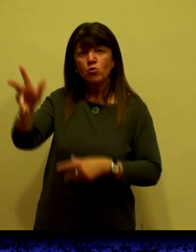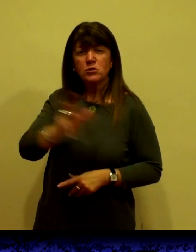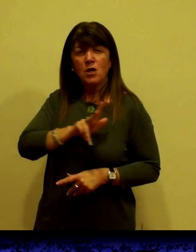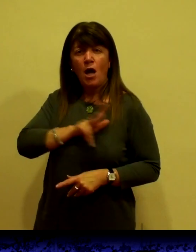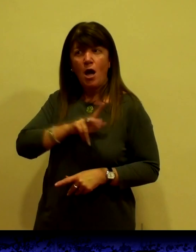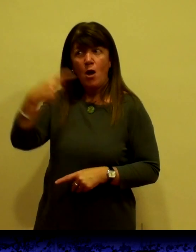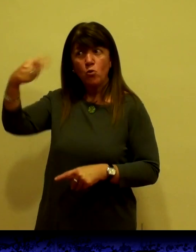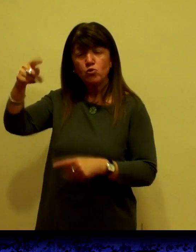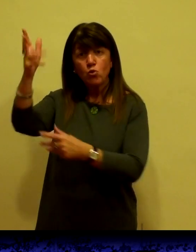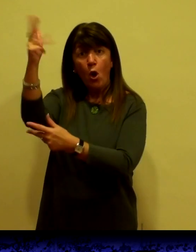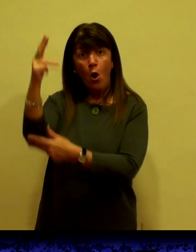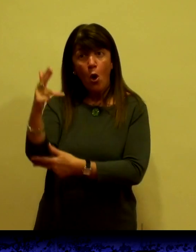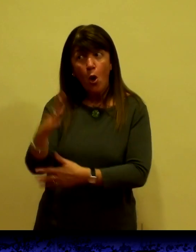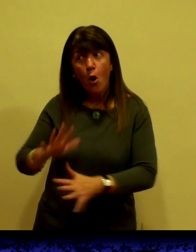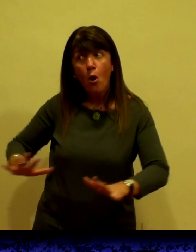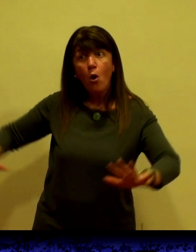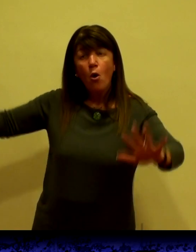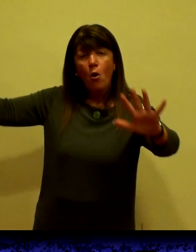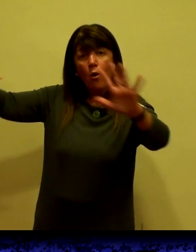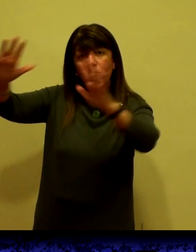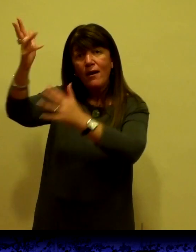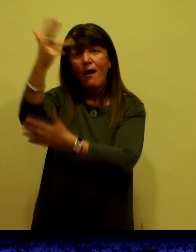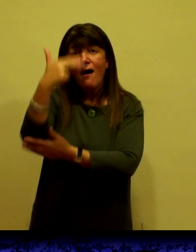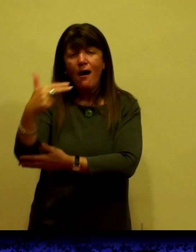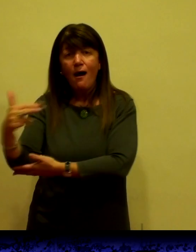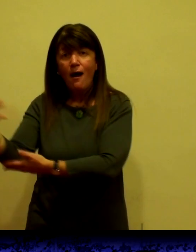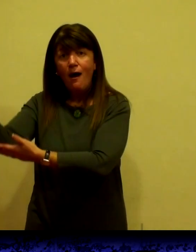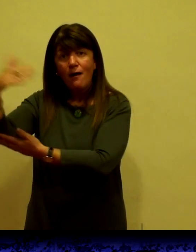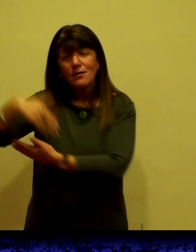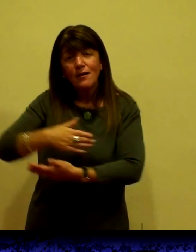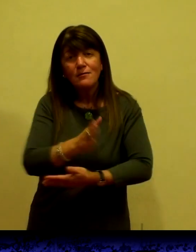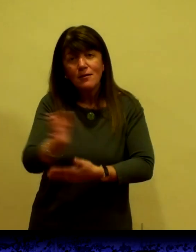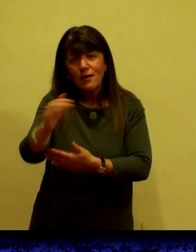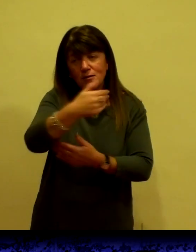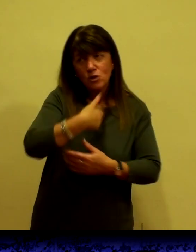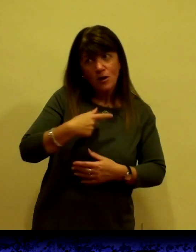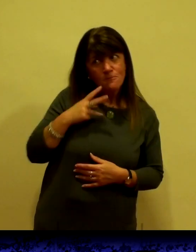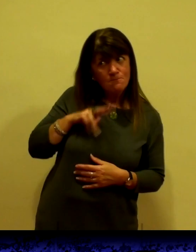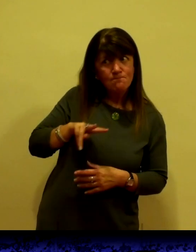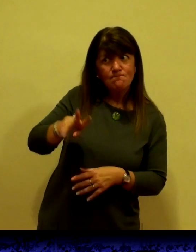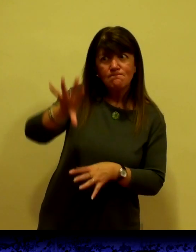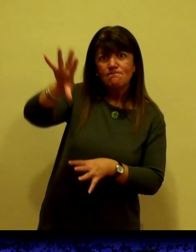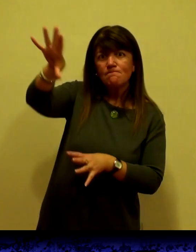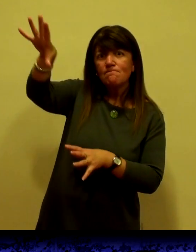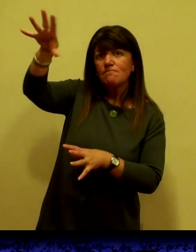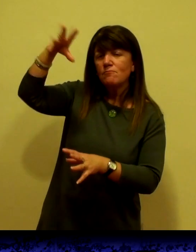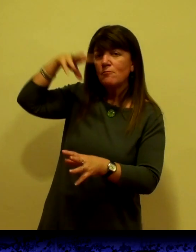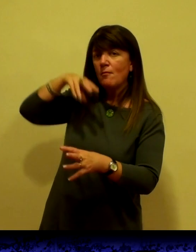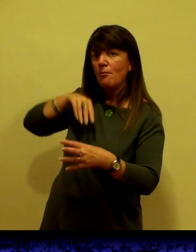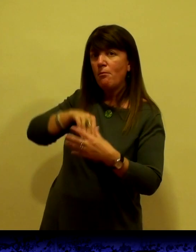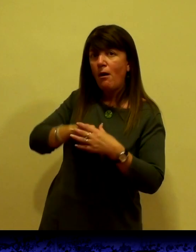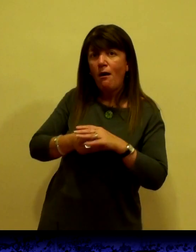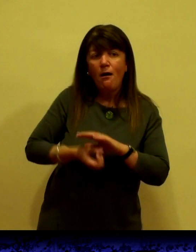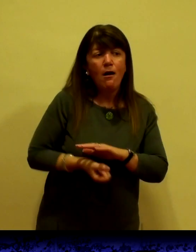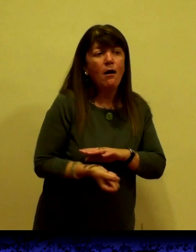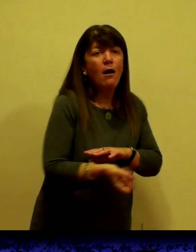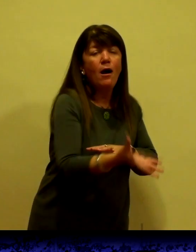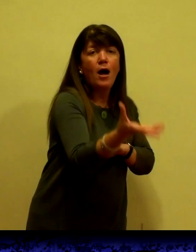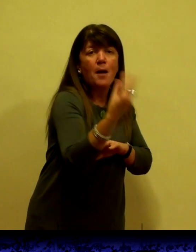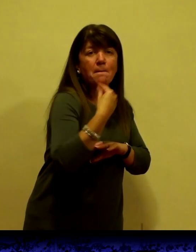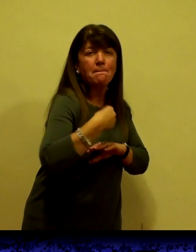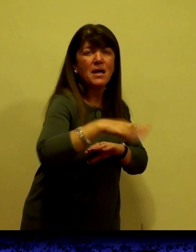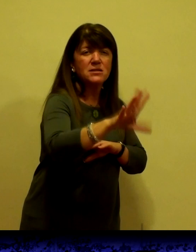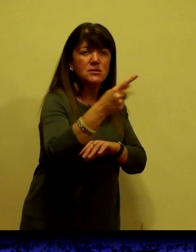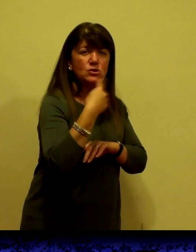produrre delle opere inedite di arte relazionale che portino anche un messaggio relativo alla